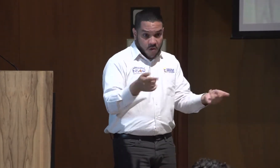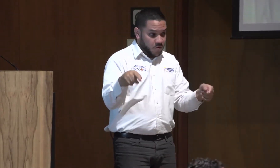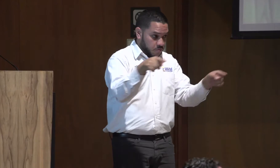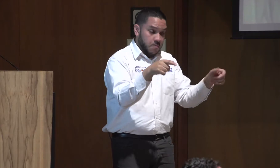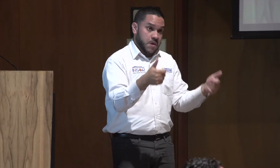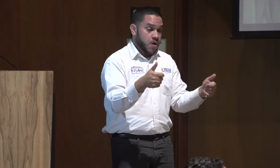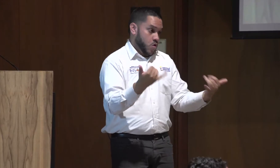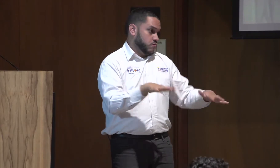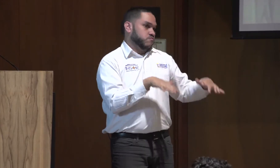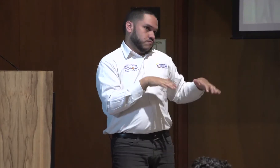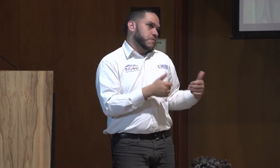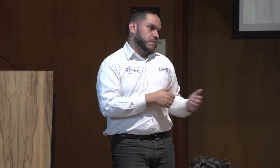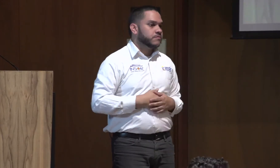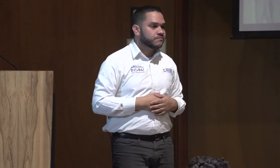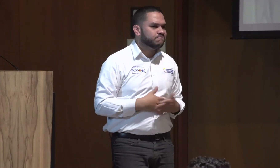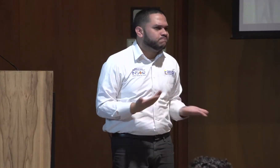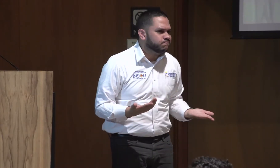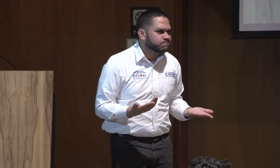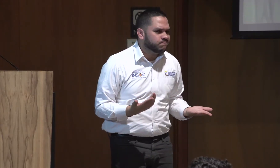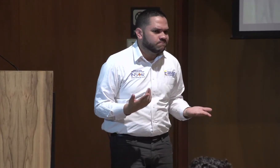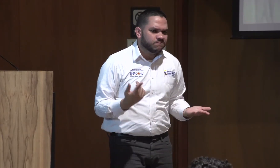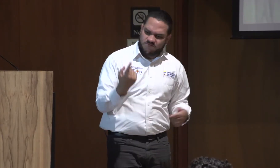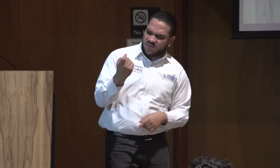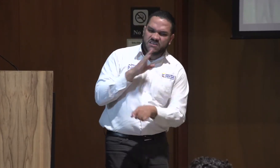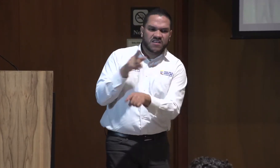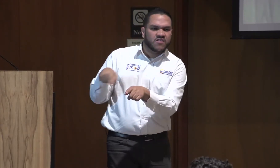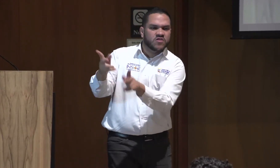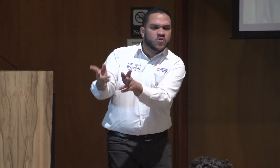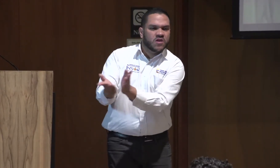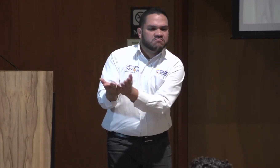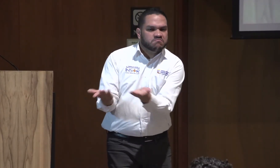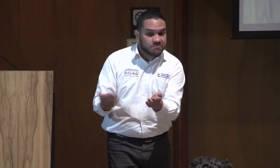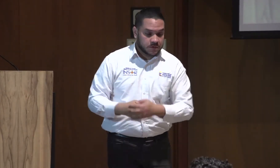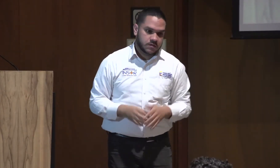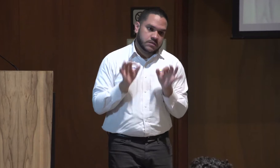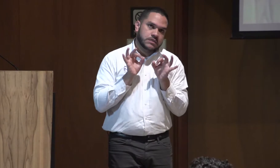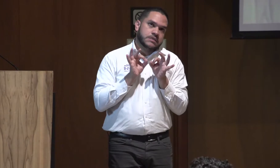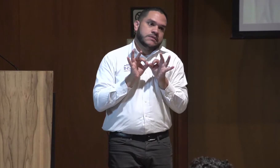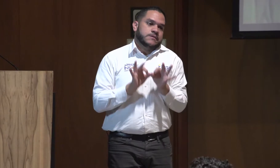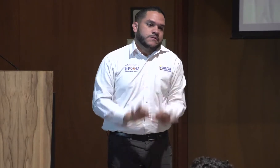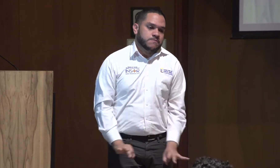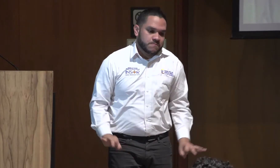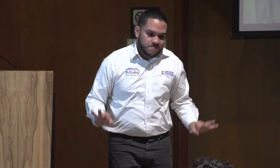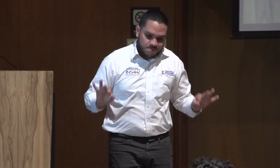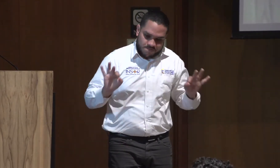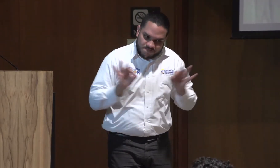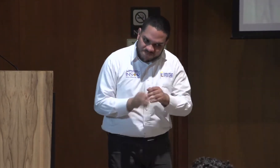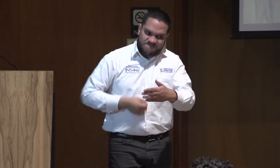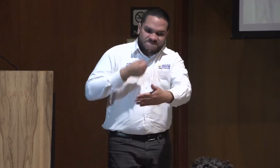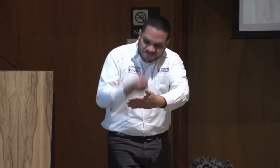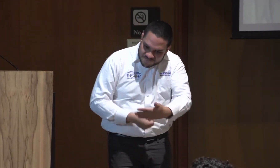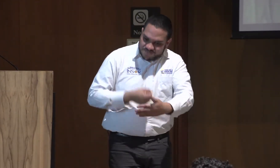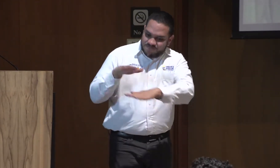este gran evento. Pero, ¿y la base? Y sigo insistiendo. La base es importante. Necesitamos darles